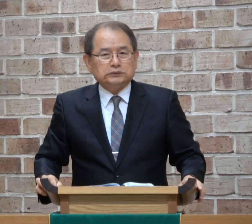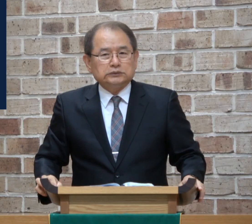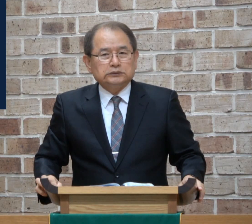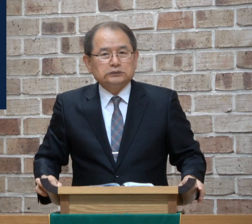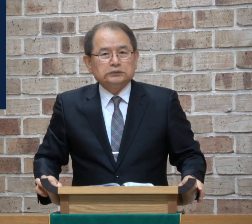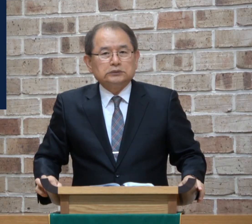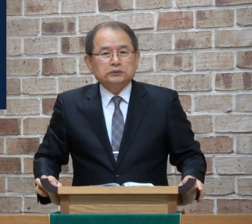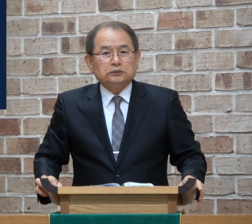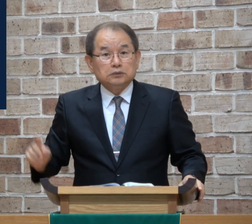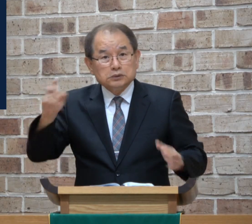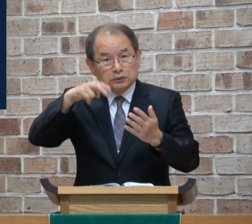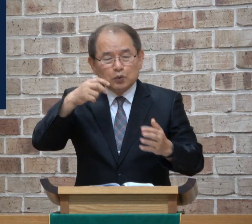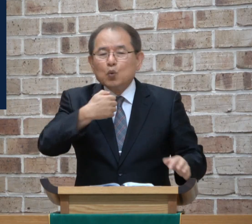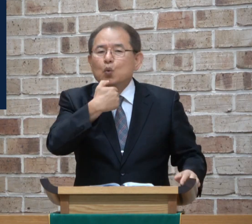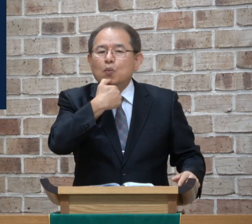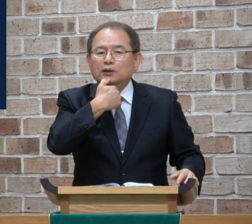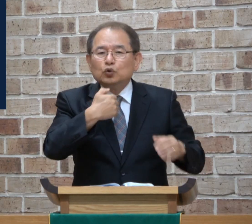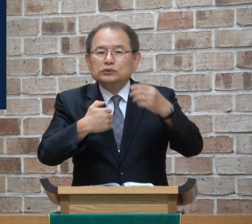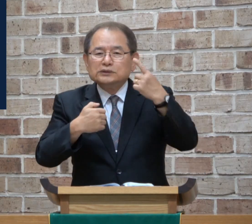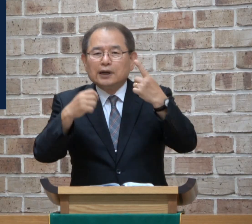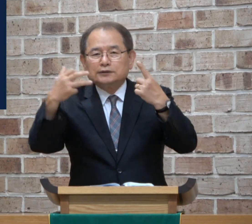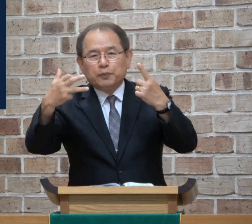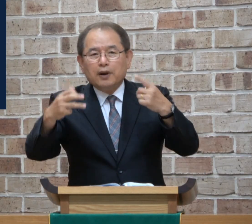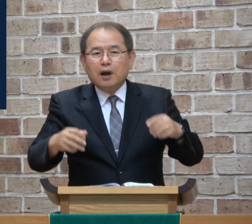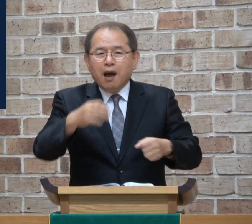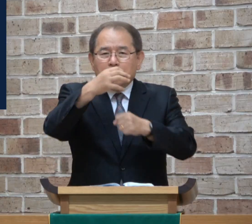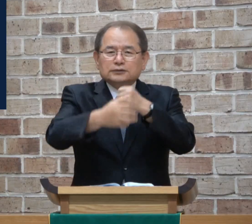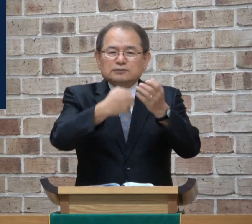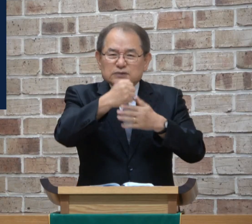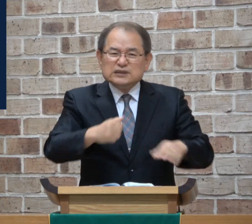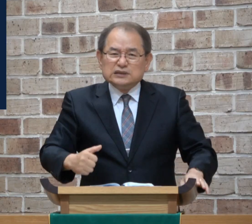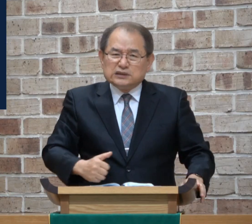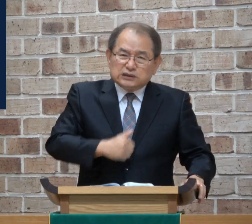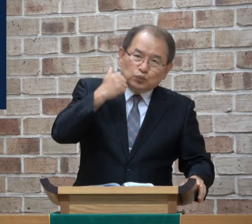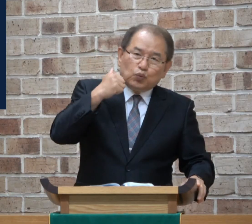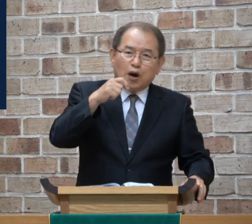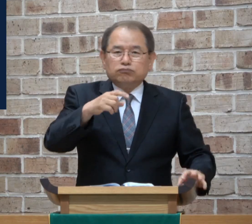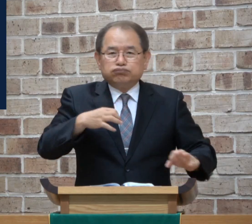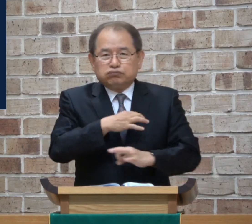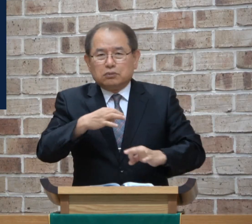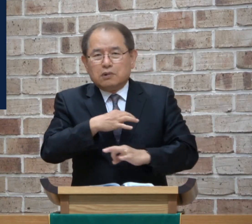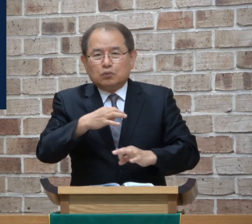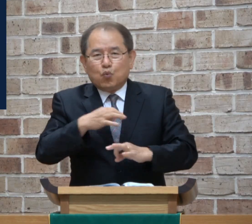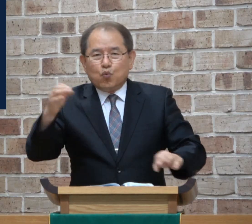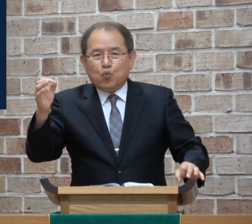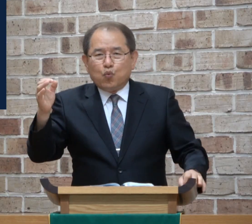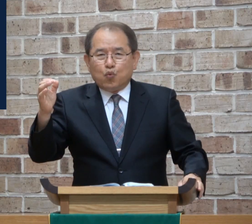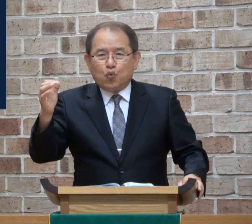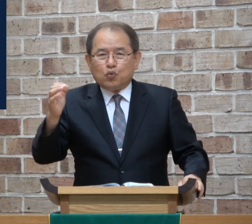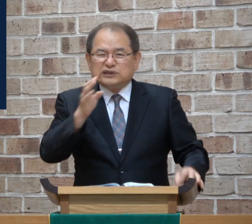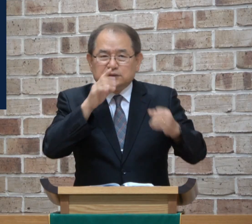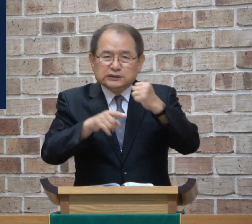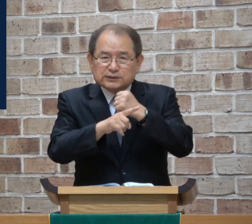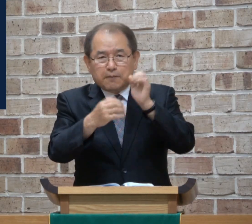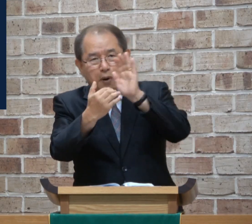하나님으로부터 사망 죽음이라는 큰 벌을 받게 된 것입니다. 로마서 1장 18절 말씀에 하나님의 진노가